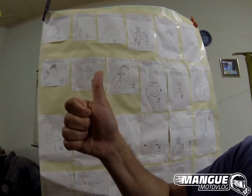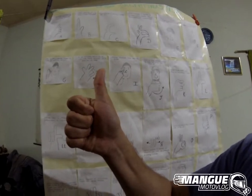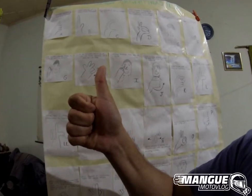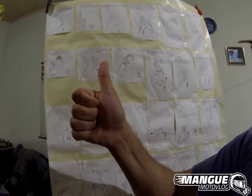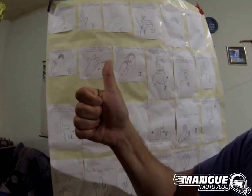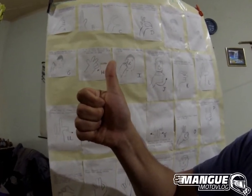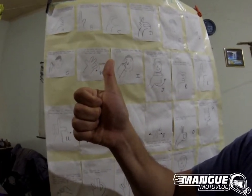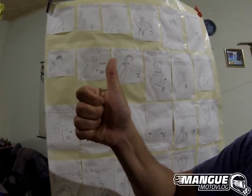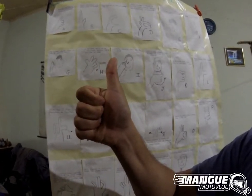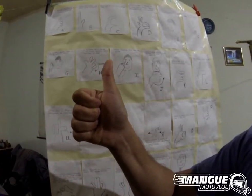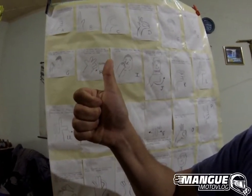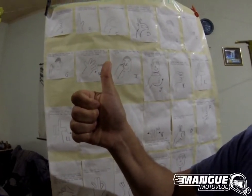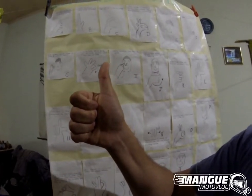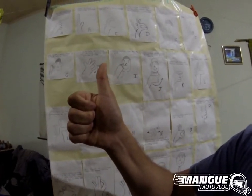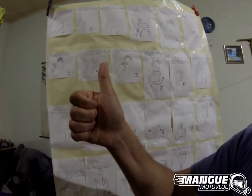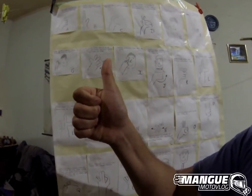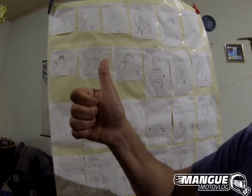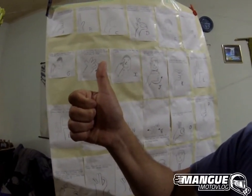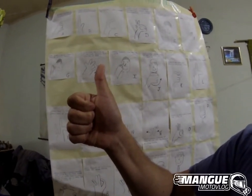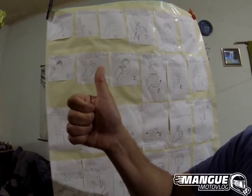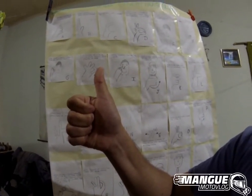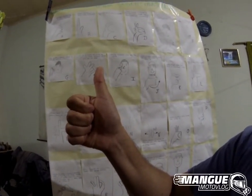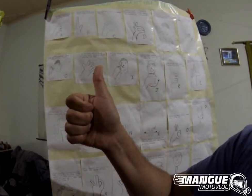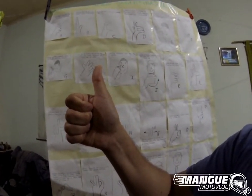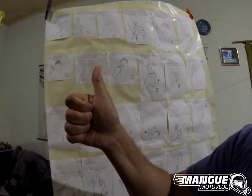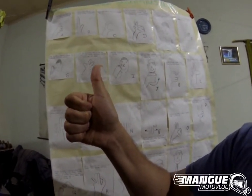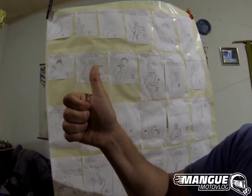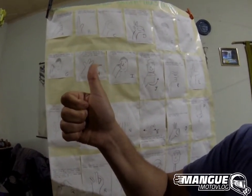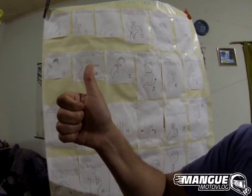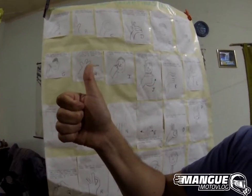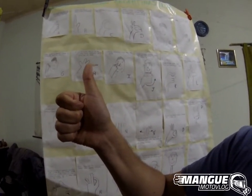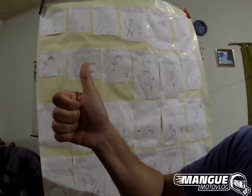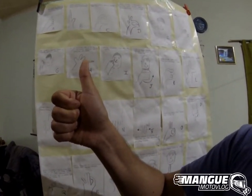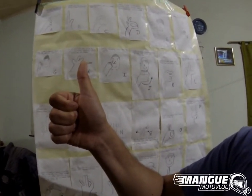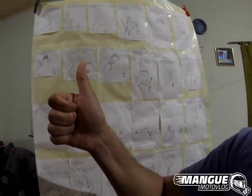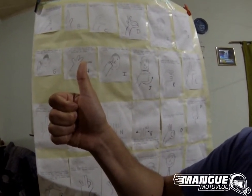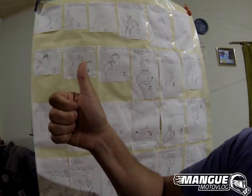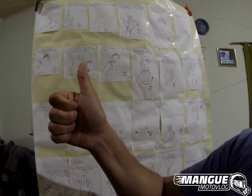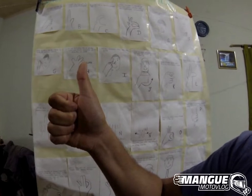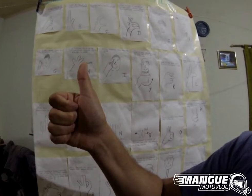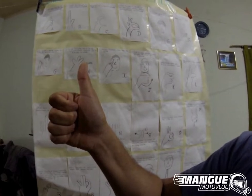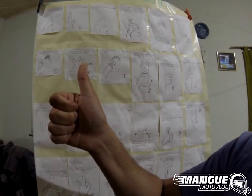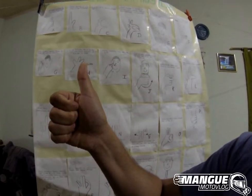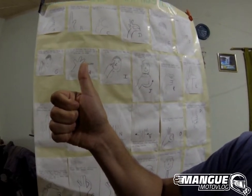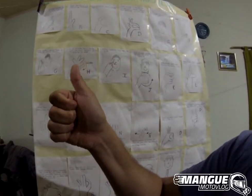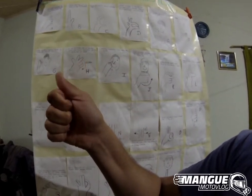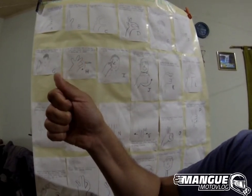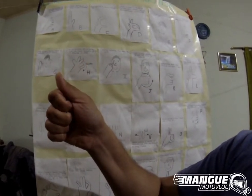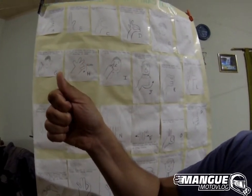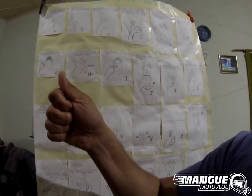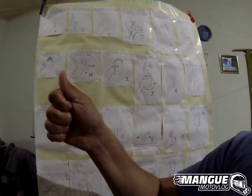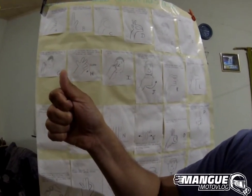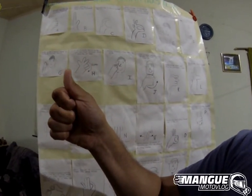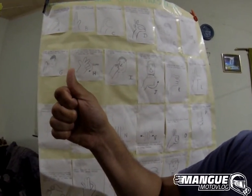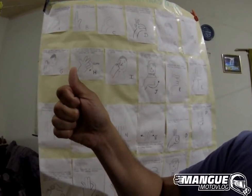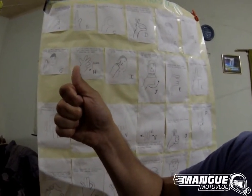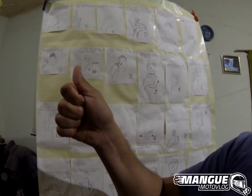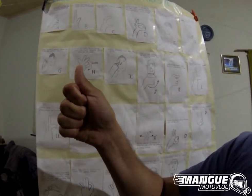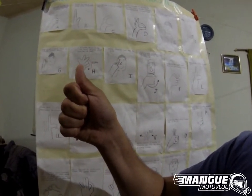así, sino esto es un 6. En los números es el número 6. Pegamos acá